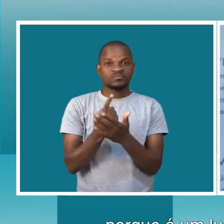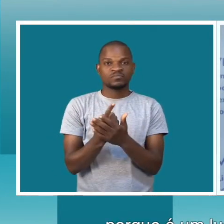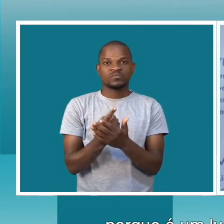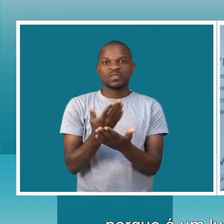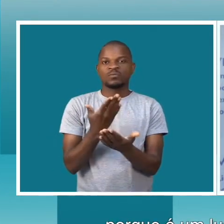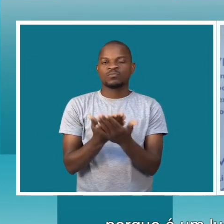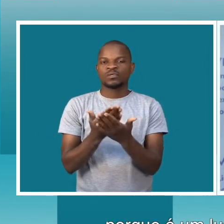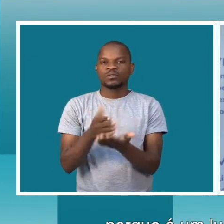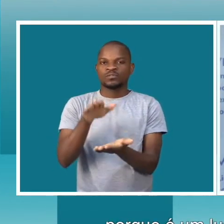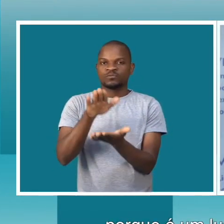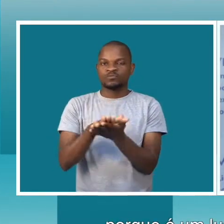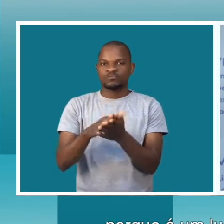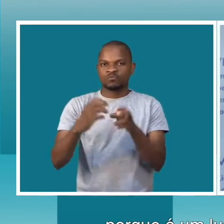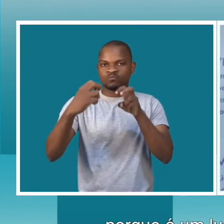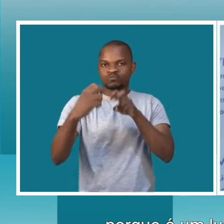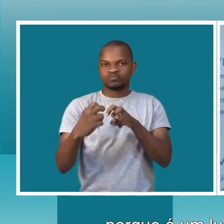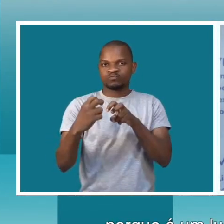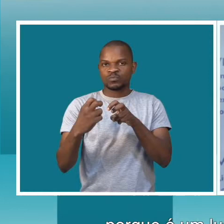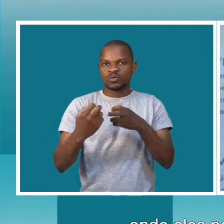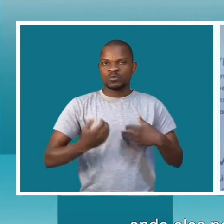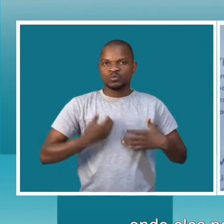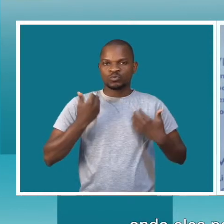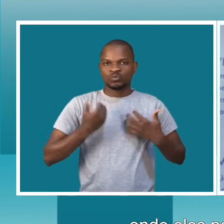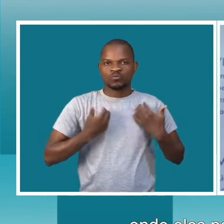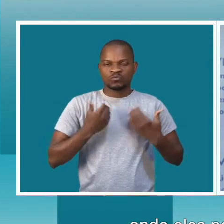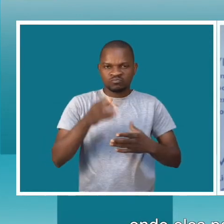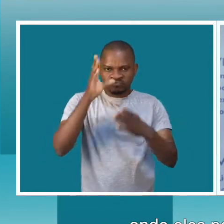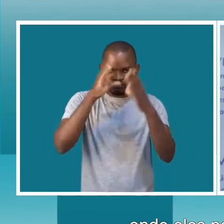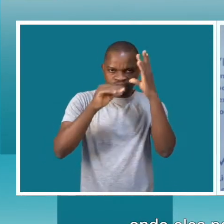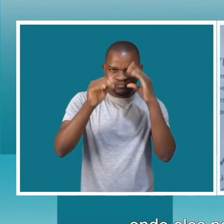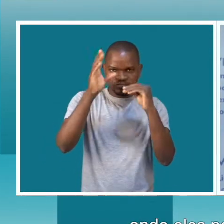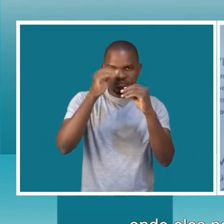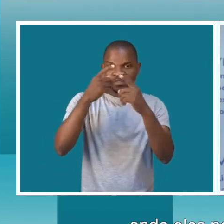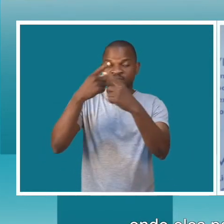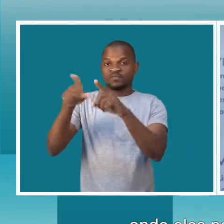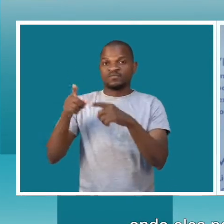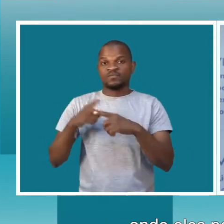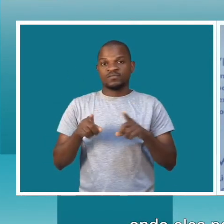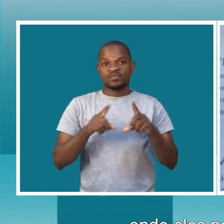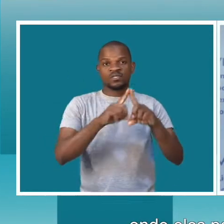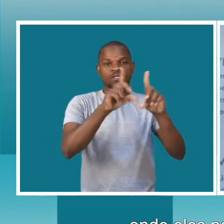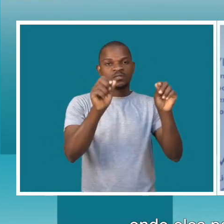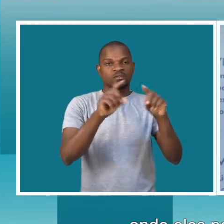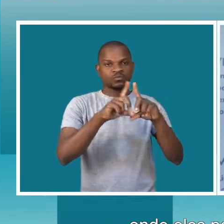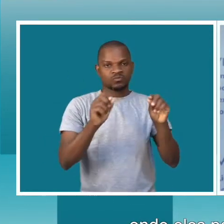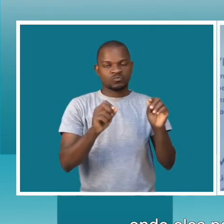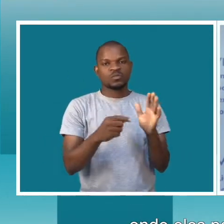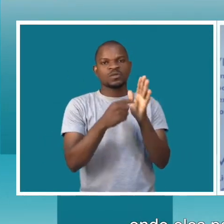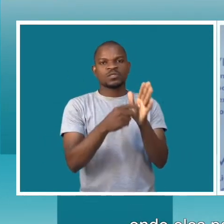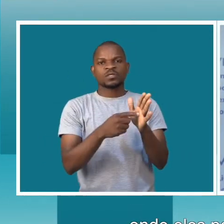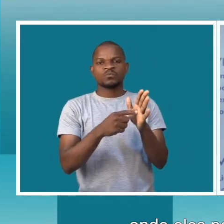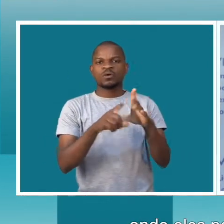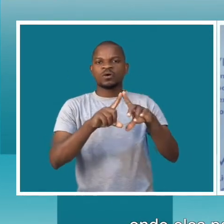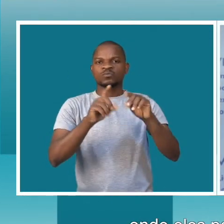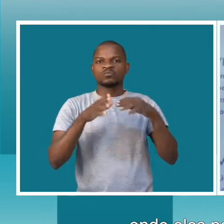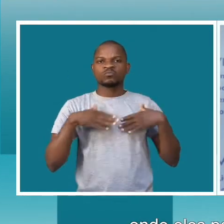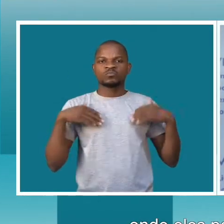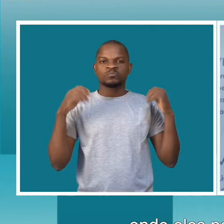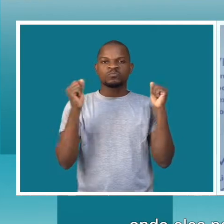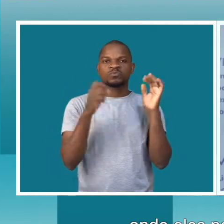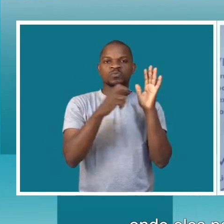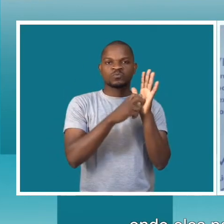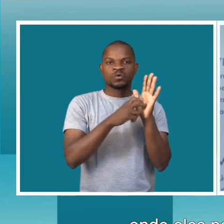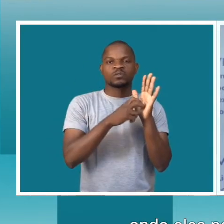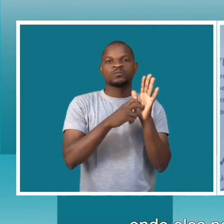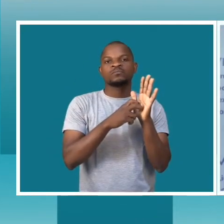porque é um lugar de interação entre jovens, onde os jovens podem aprender mais sobre diversos temas, como por exemplo,